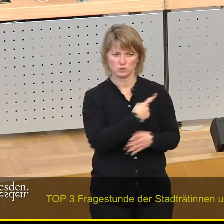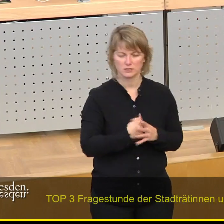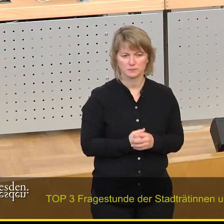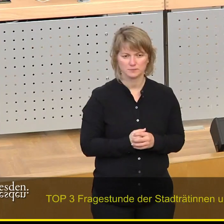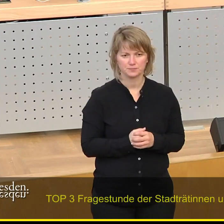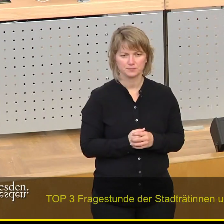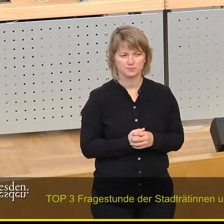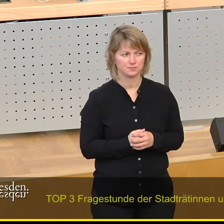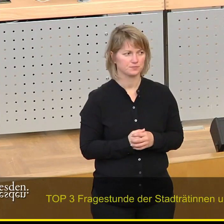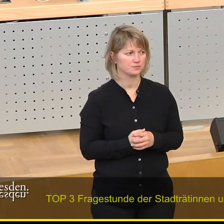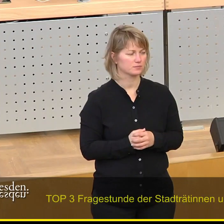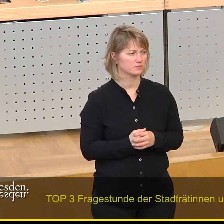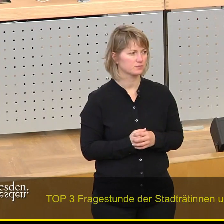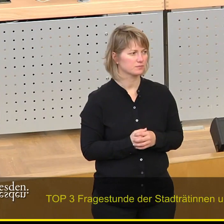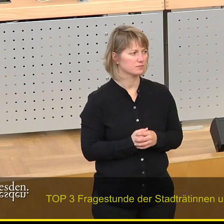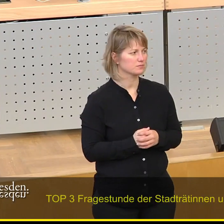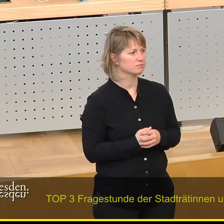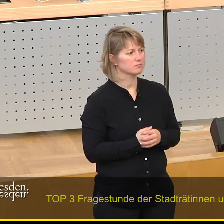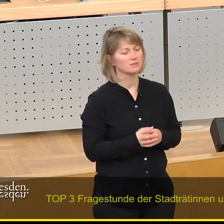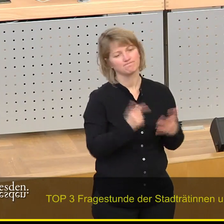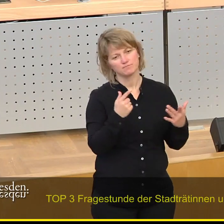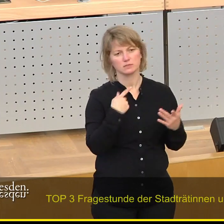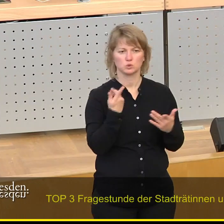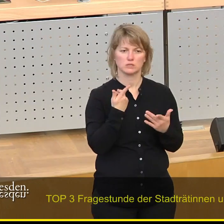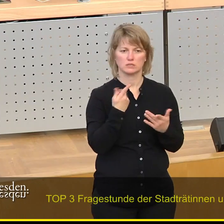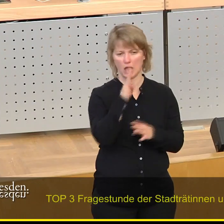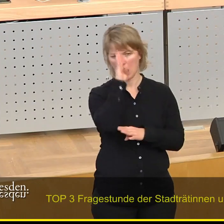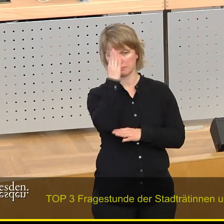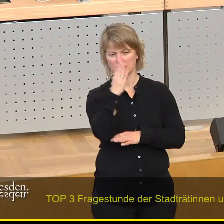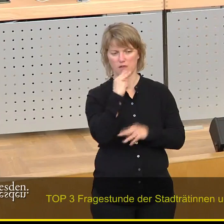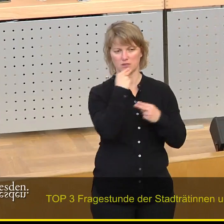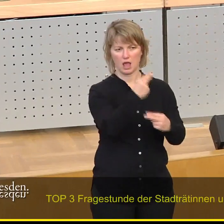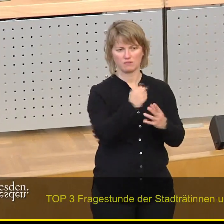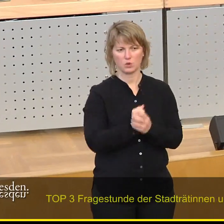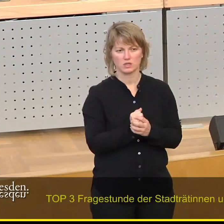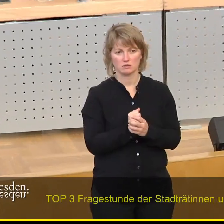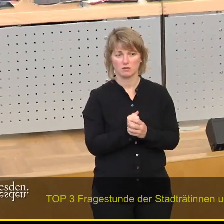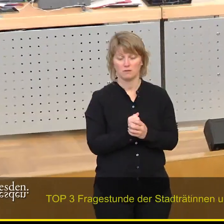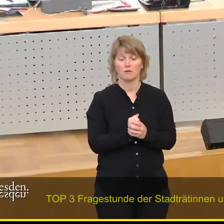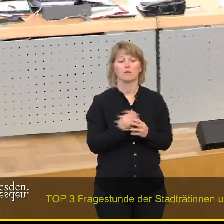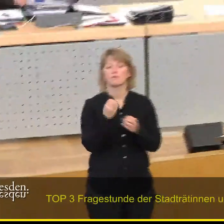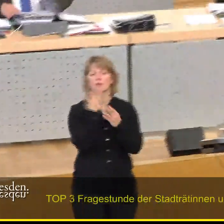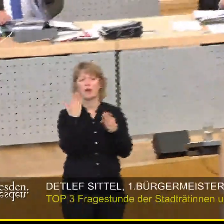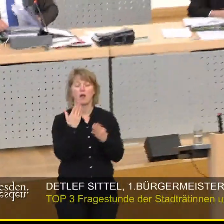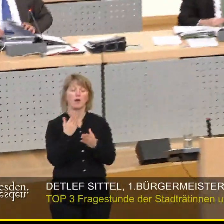Also zunächst eher etwas abstrakt geantwortet. Es ist natürlich immer der einfachere und schnellere Weg